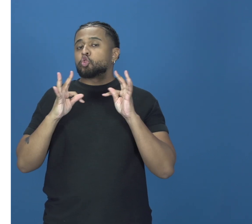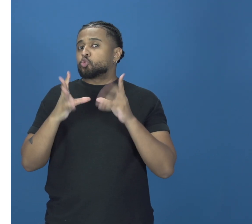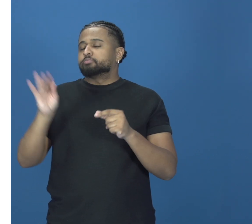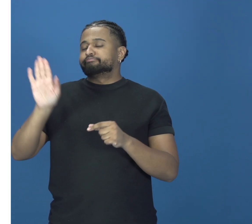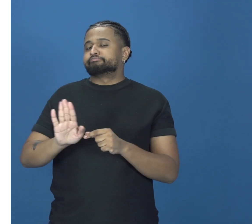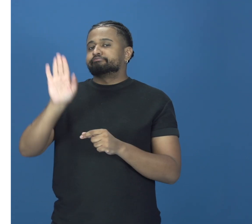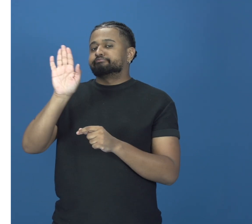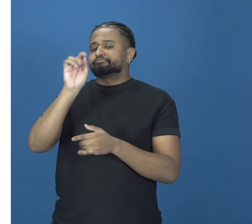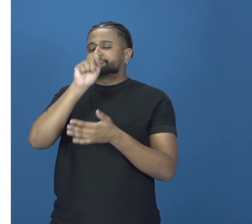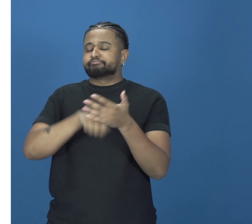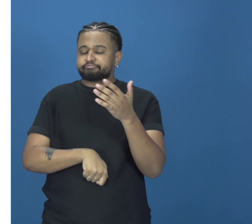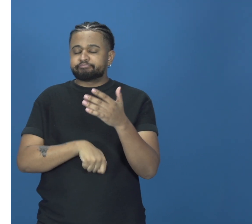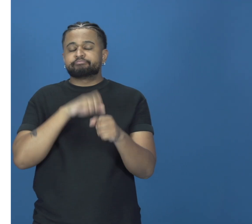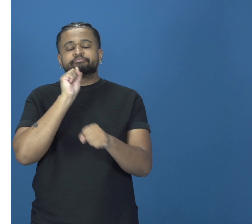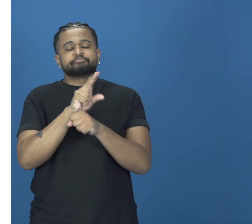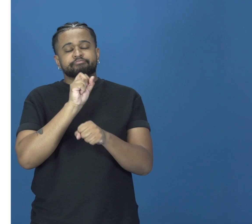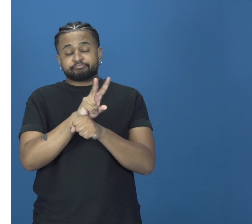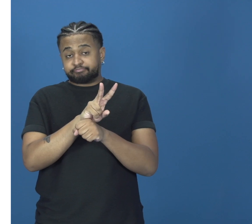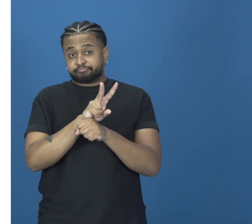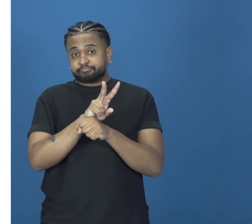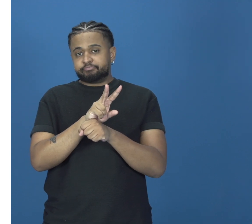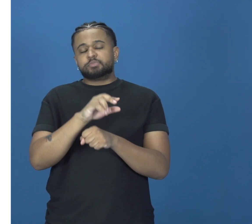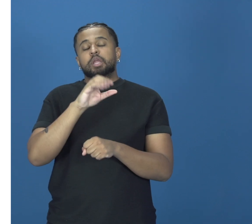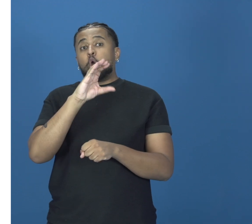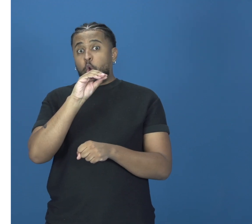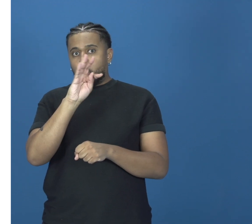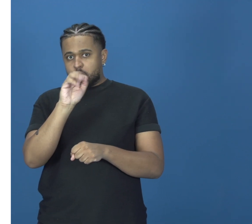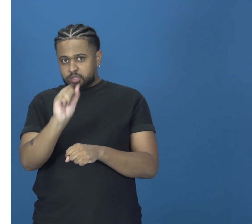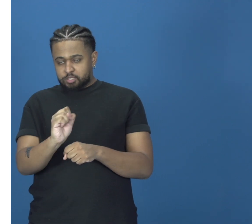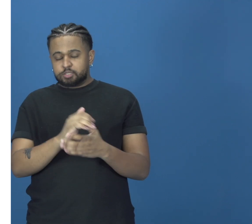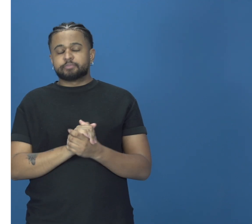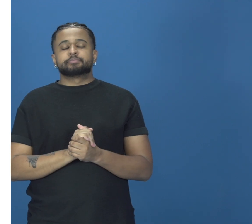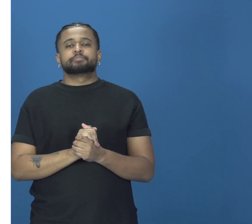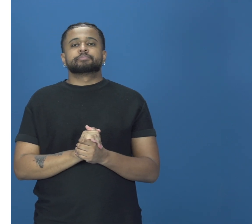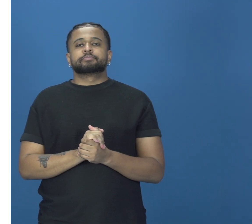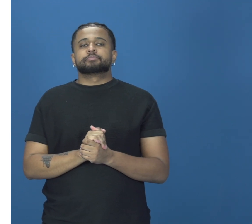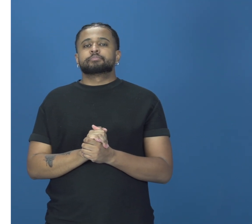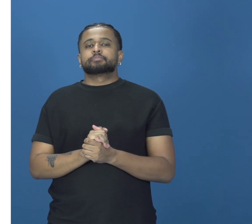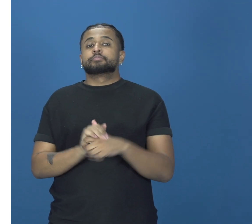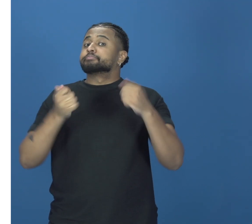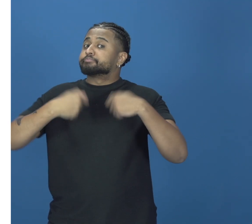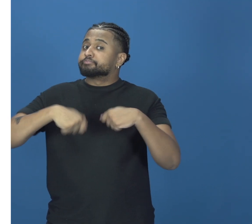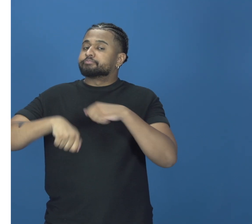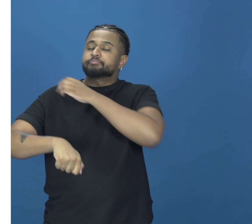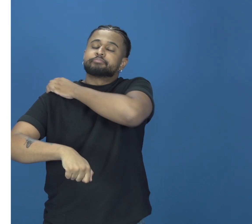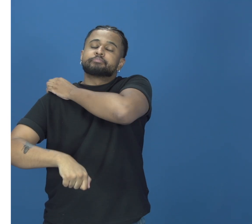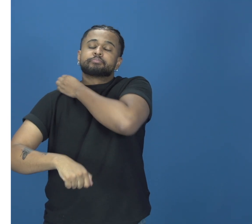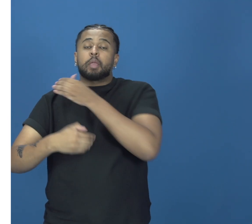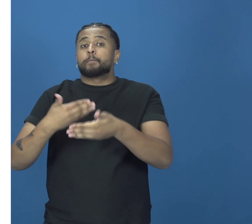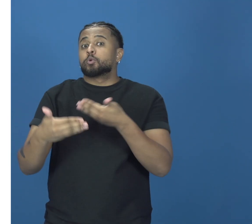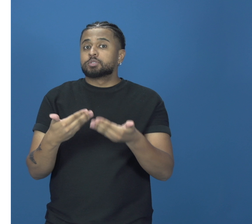os candidatos inscritos nas vagas reservadas às ações afirmativas, cotas, deverão se submeter